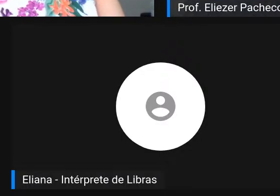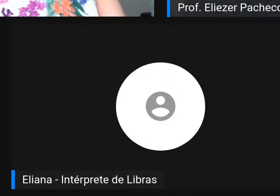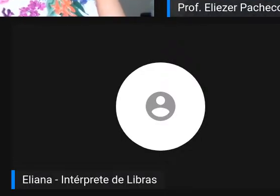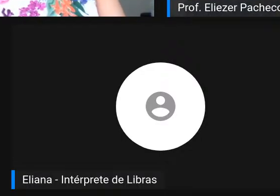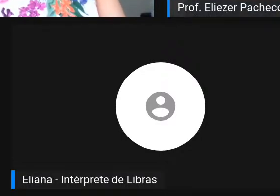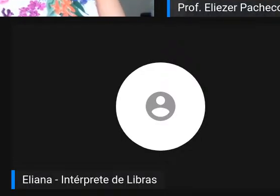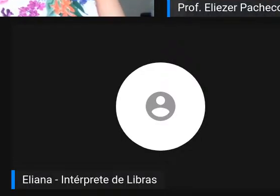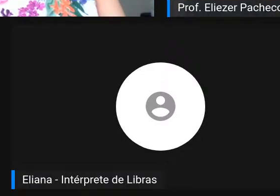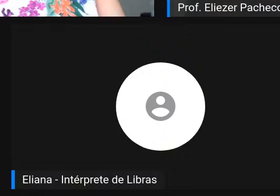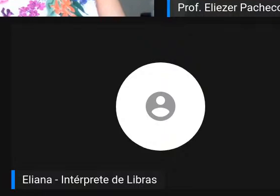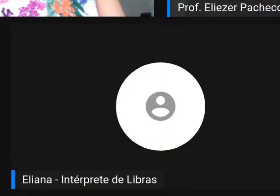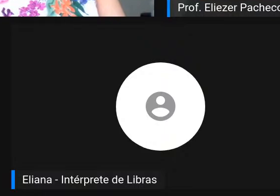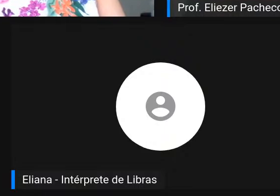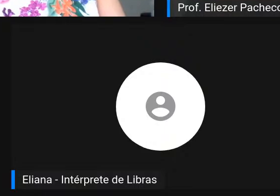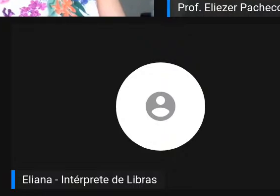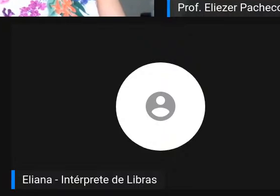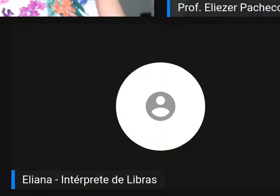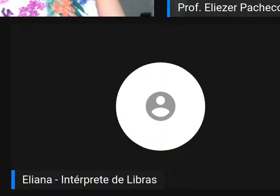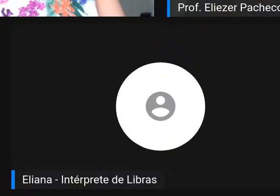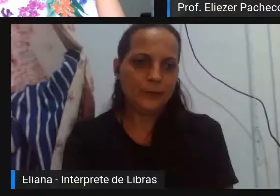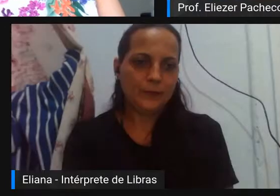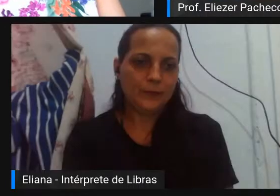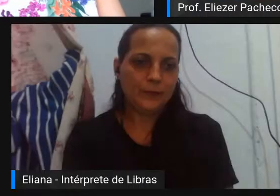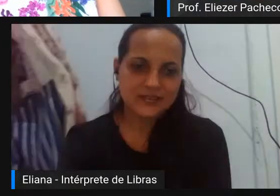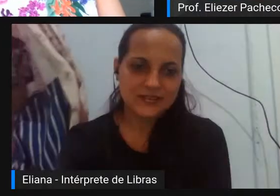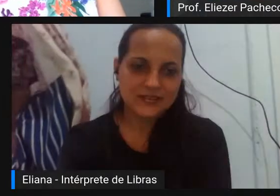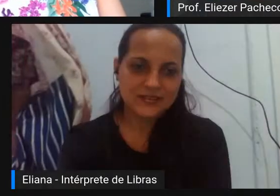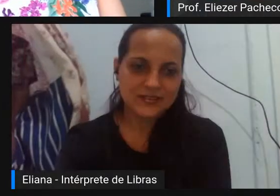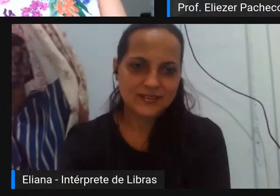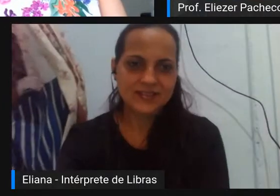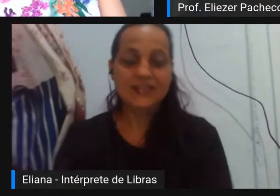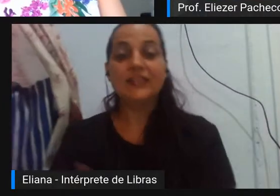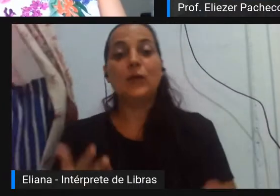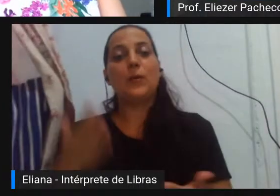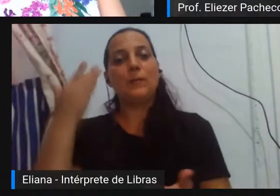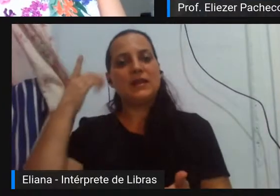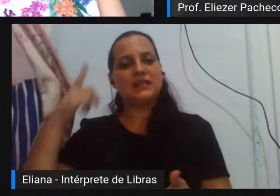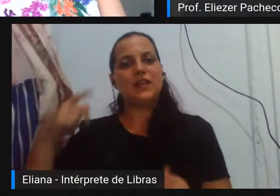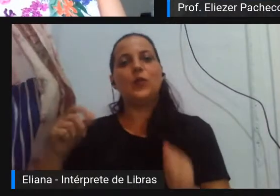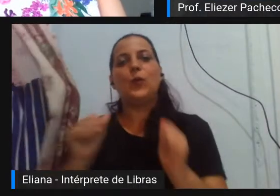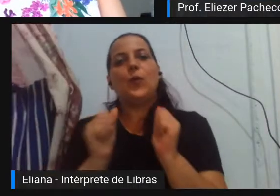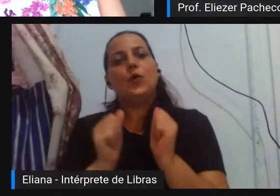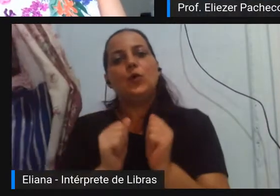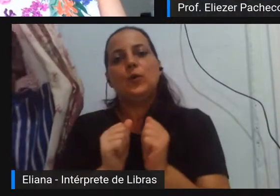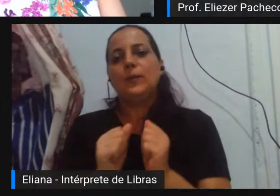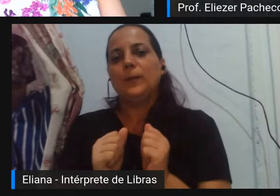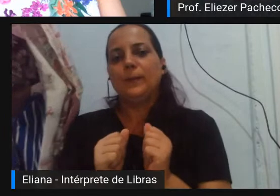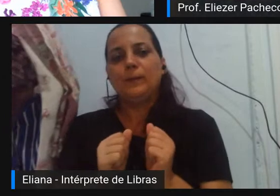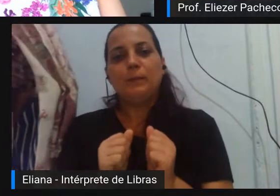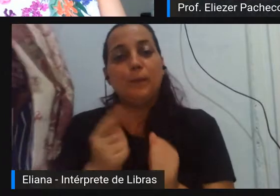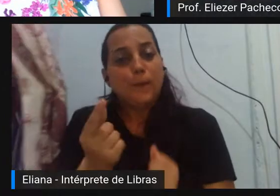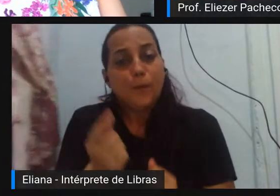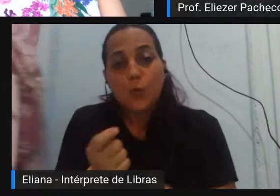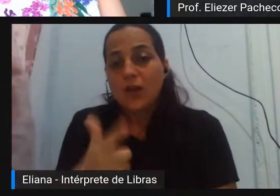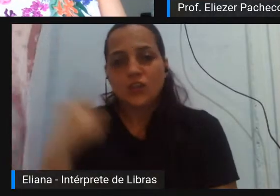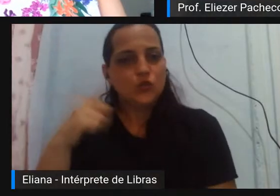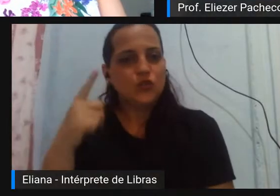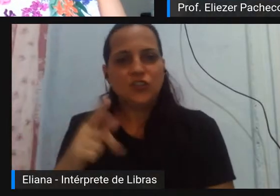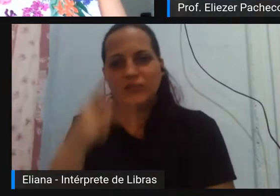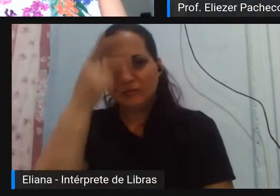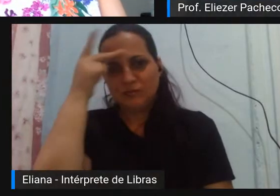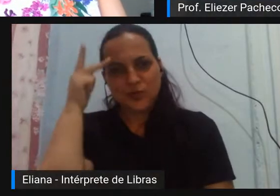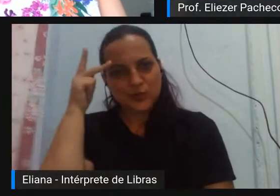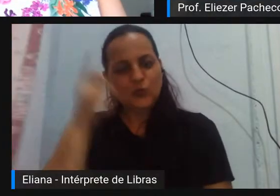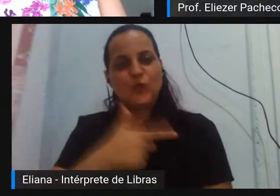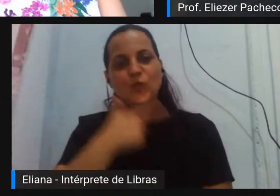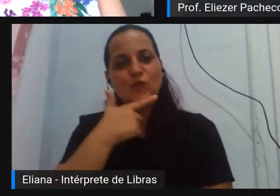sem que tivessem trabalhadores em condições de ocupá-los. Porque com a Revolução Tecnocientífica tem funções que tem